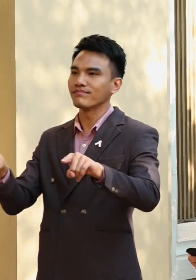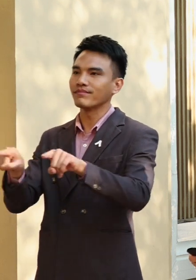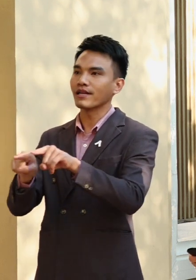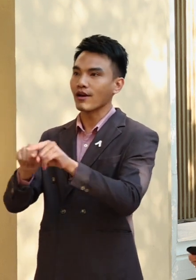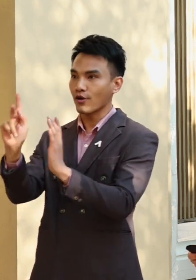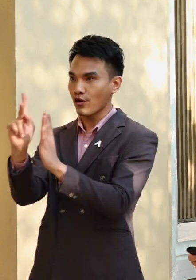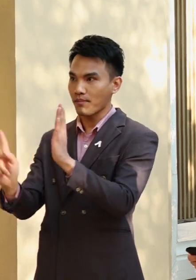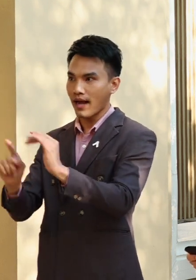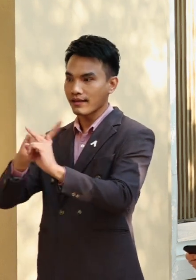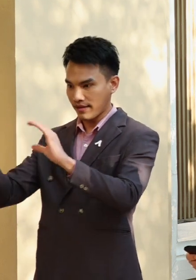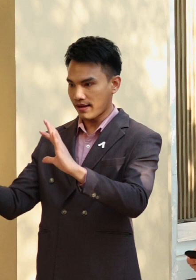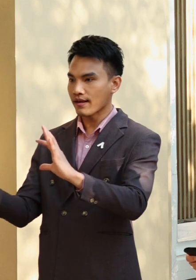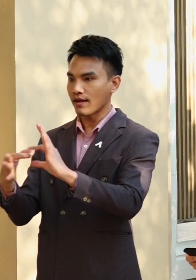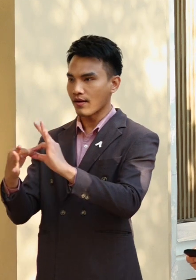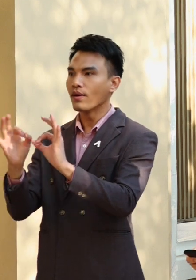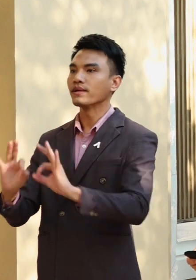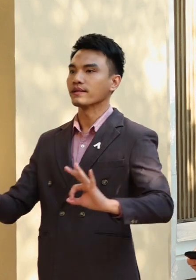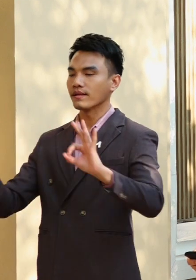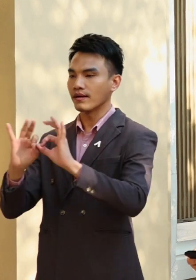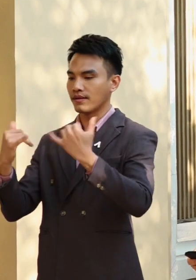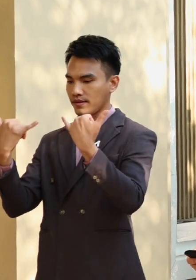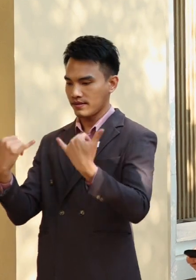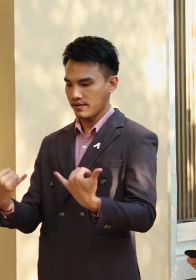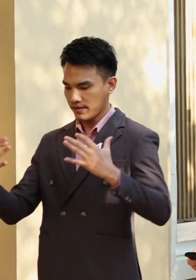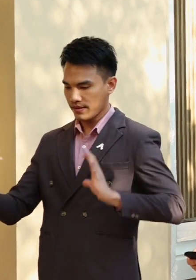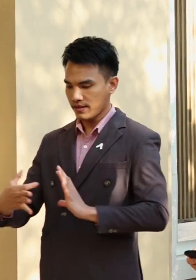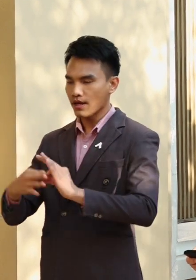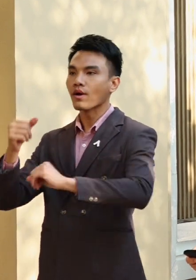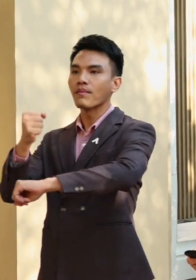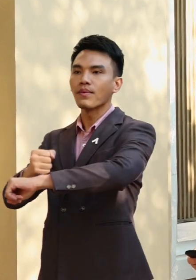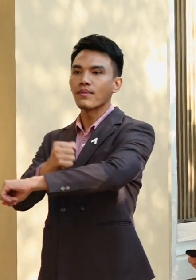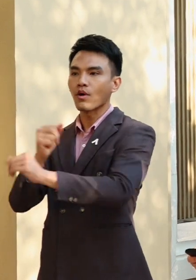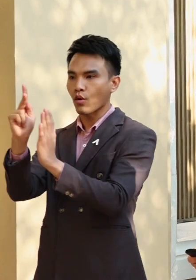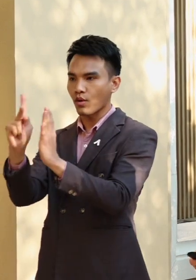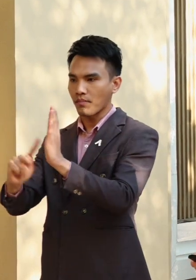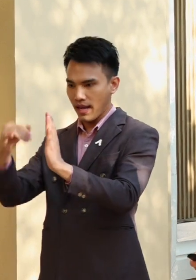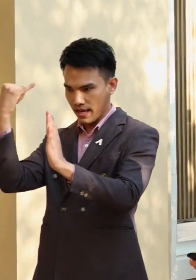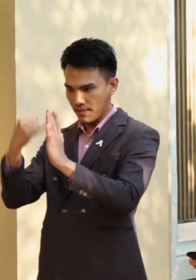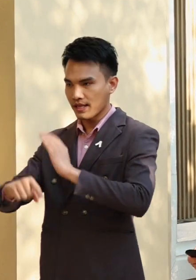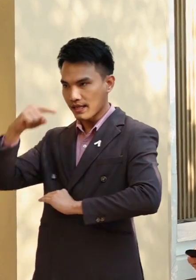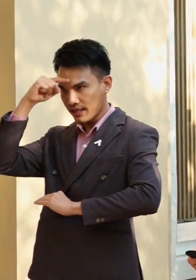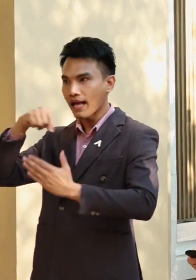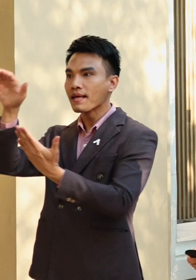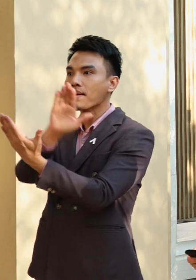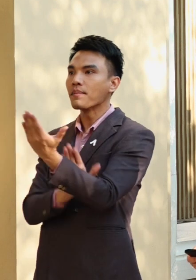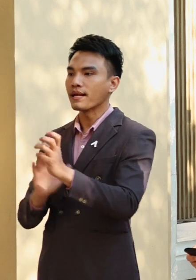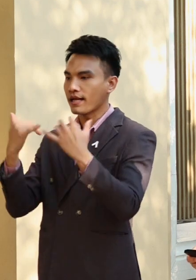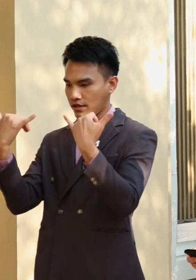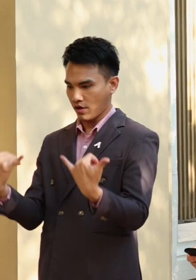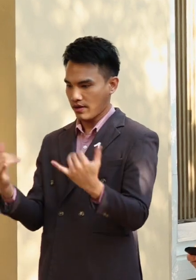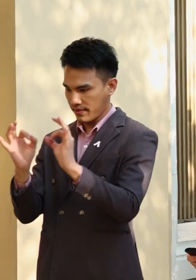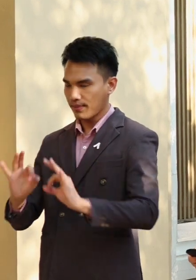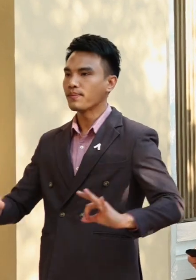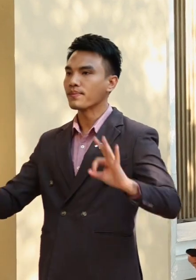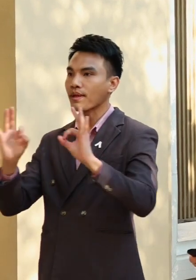ายหลายฉบับเกี่ยวข้องเกี่ยวกับที่สำคัญกรณีเรื่องการค้ามนุษย์นะครับที่ประเทศไทยเราเองตอนนี้เราให้ความสำคั